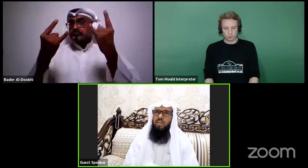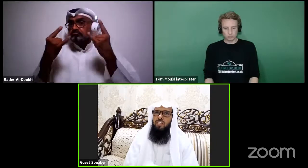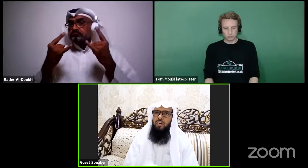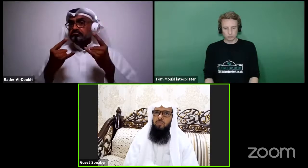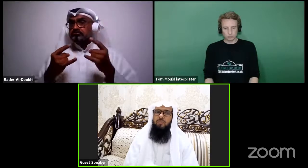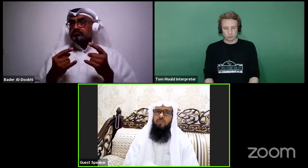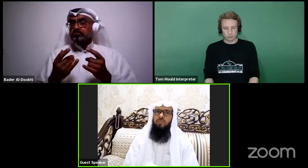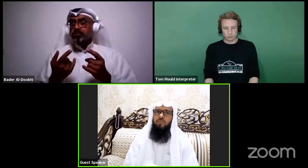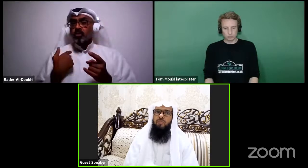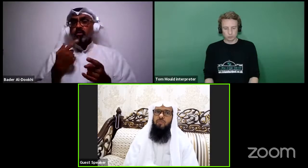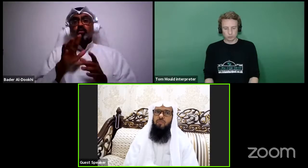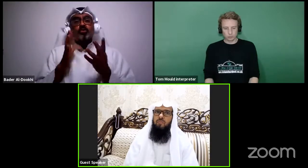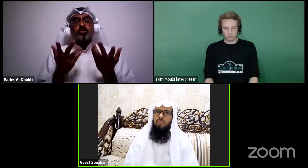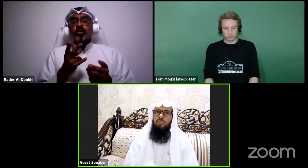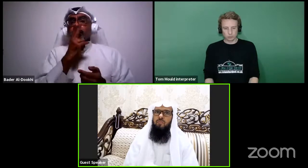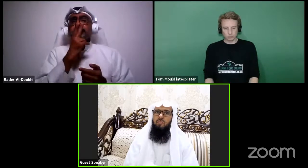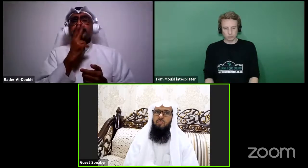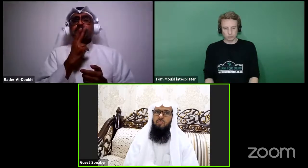في تهذيب